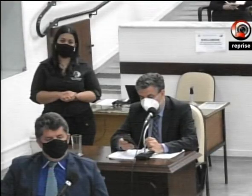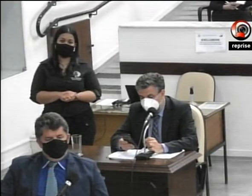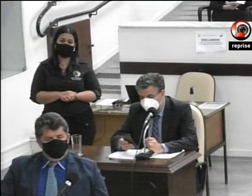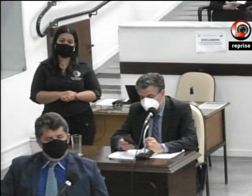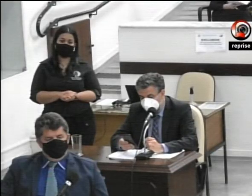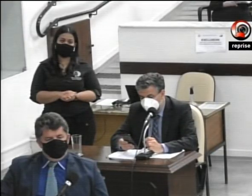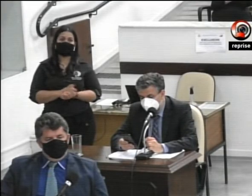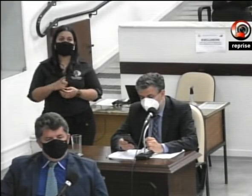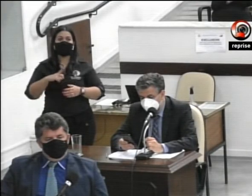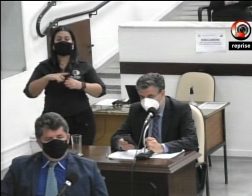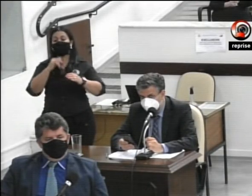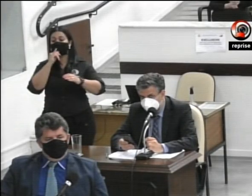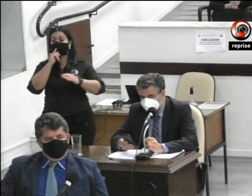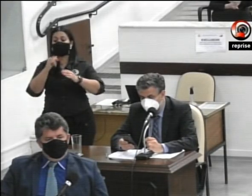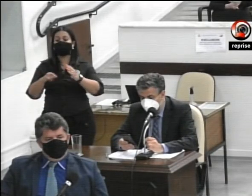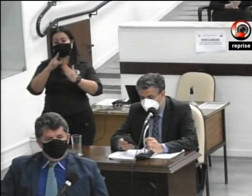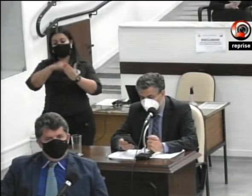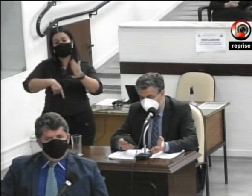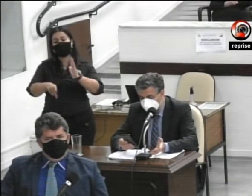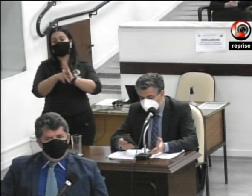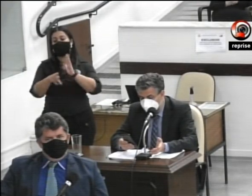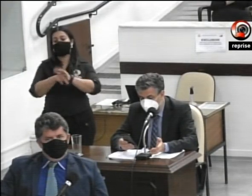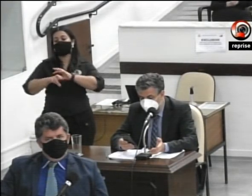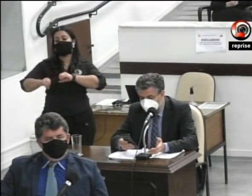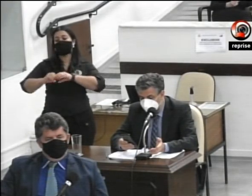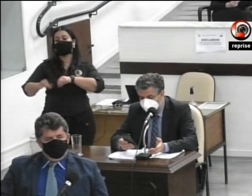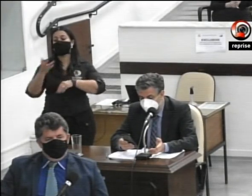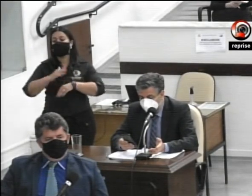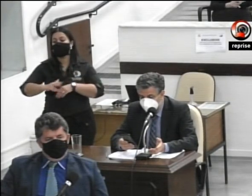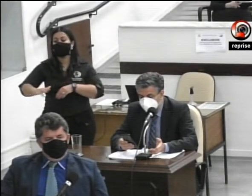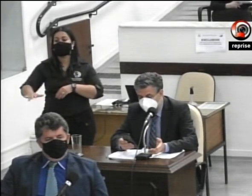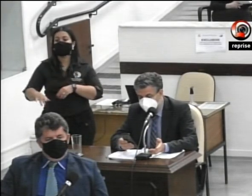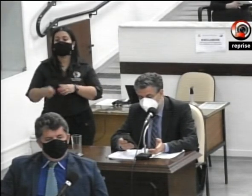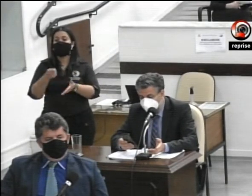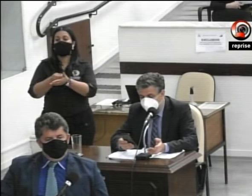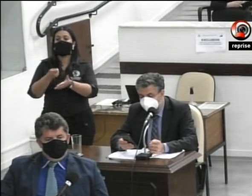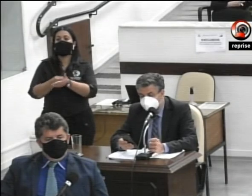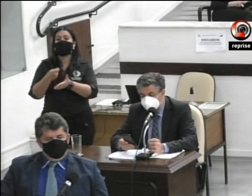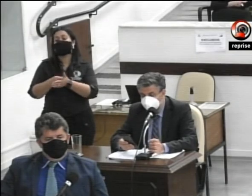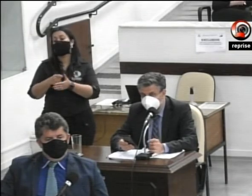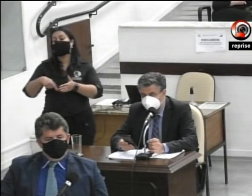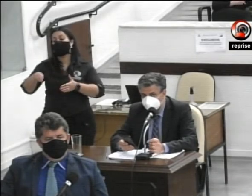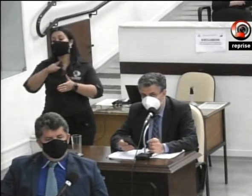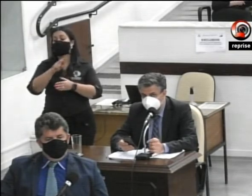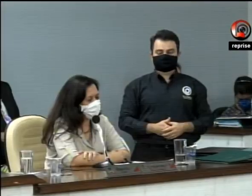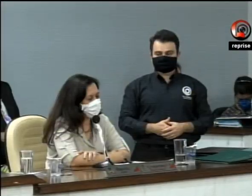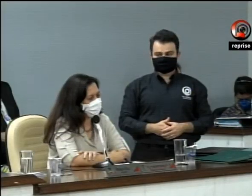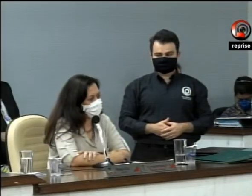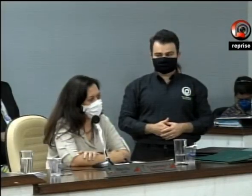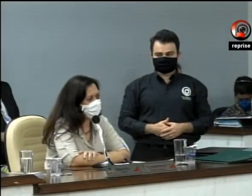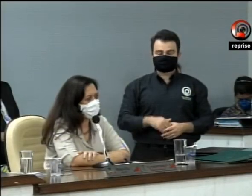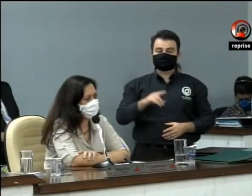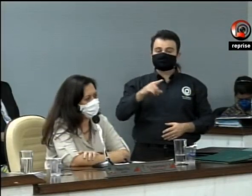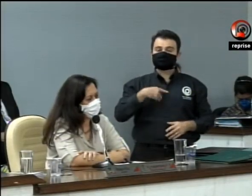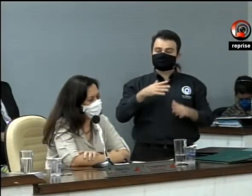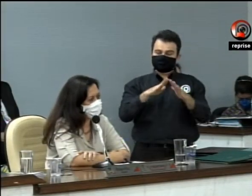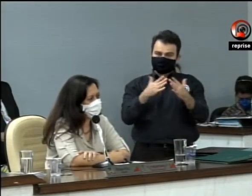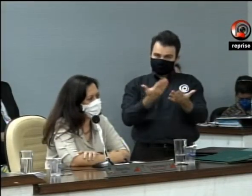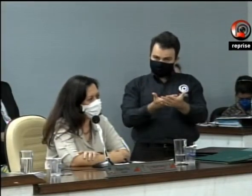educação infantil, que é obrigatório pela portaria da vigilância sanitária? Nós temos várias escolas em